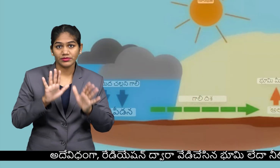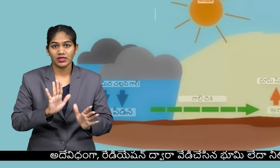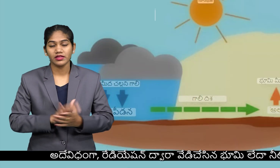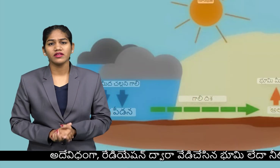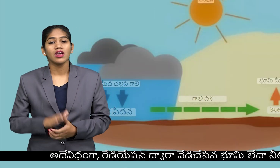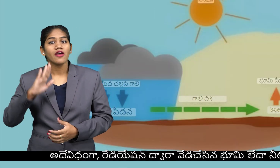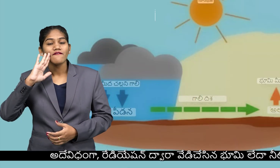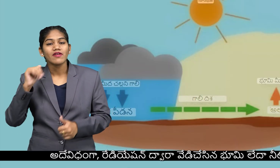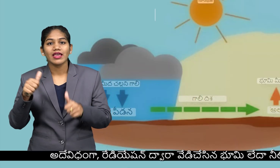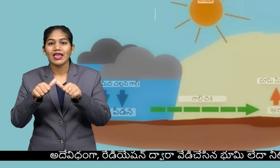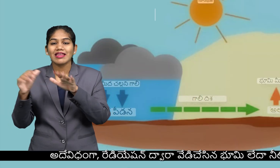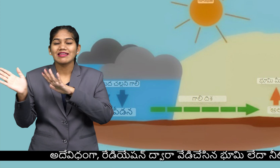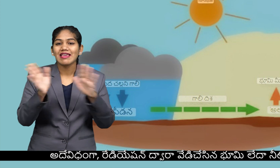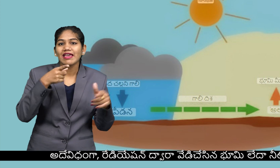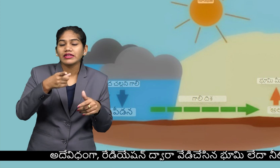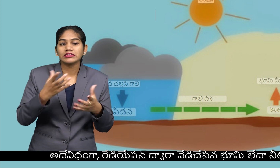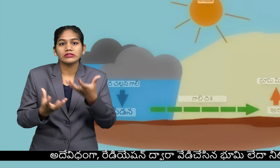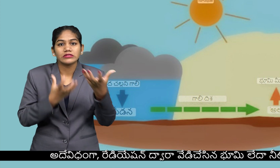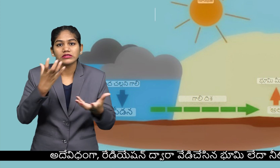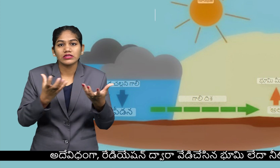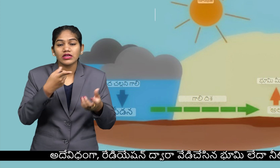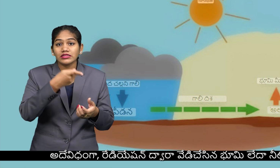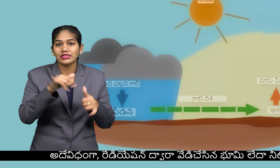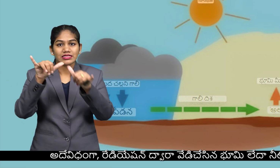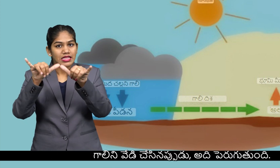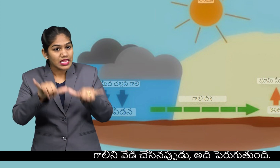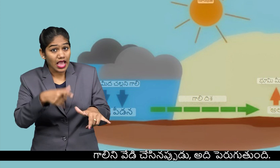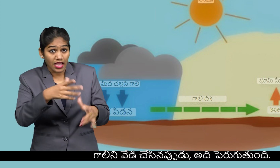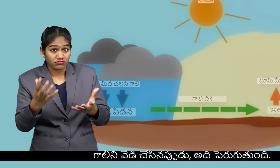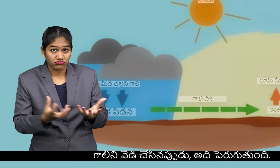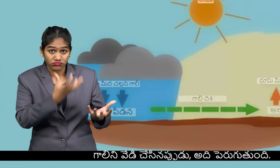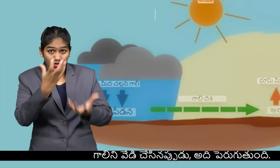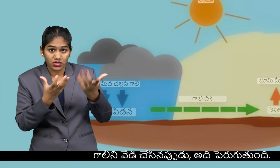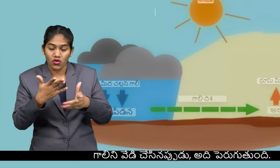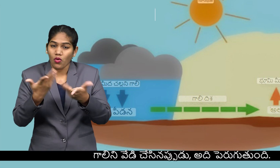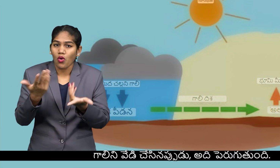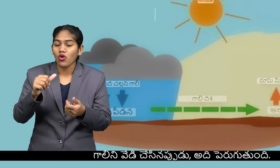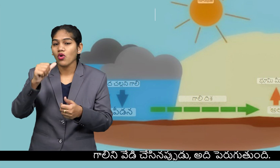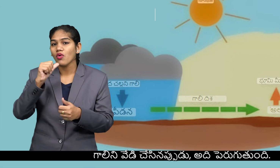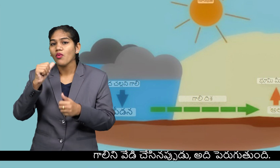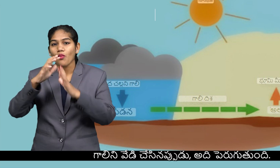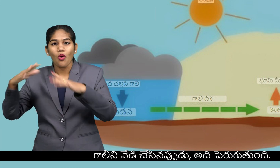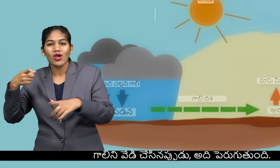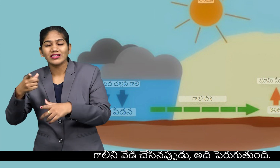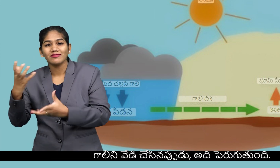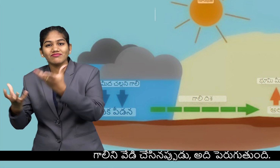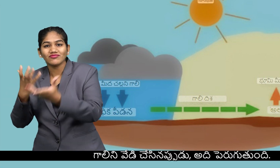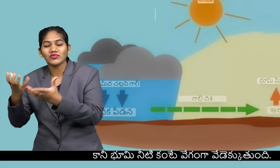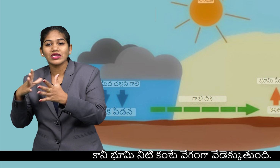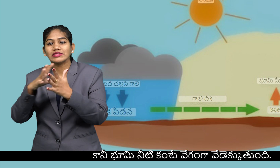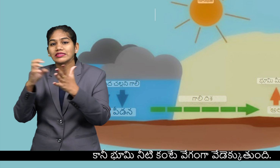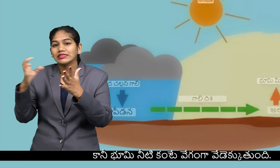అదేవిధంగా రేడియేషన్ ద్వారా వేడి చేసిన భూమి లేదా నీటి నుండి గాలిని వేడి చేసినప్పుడు అది